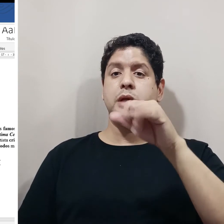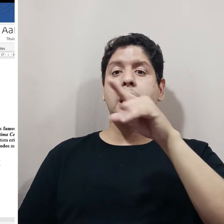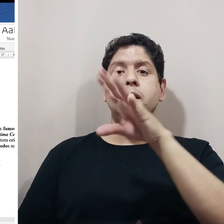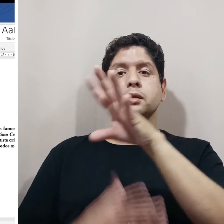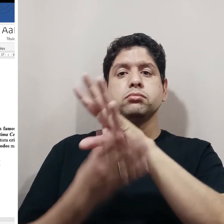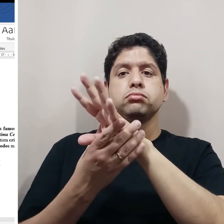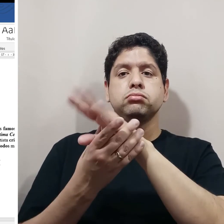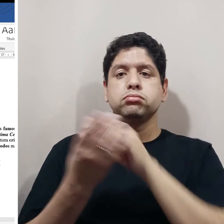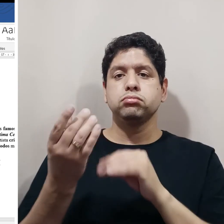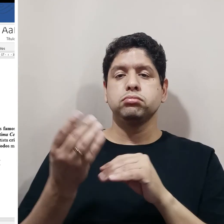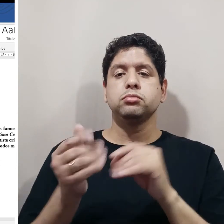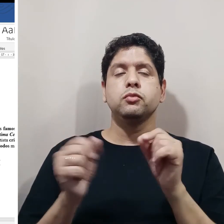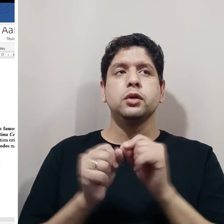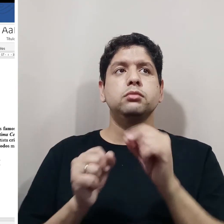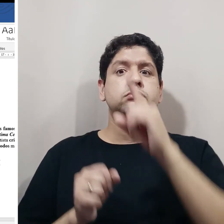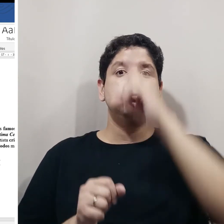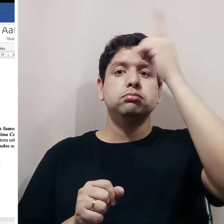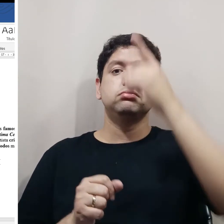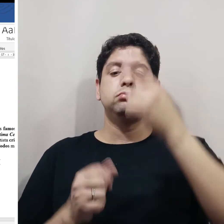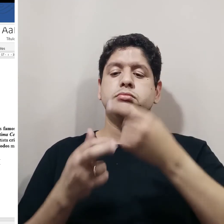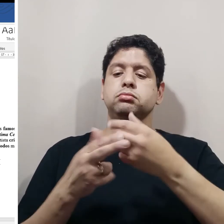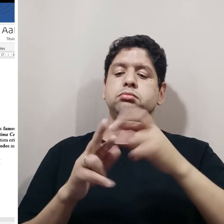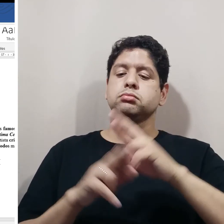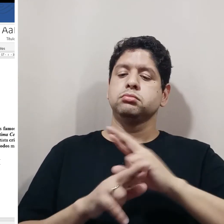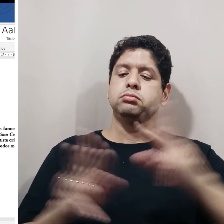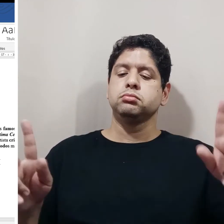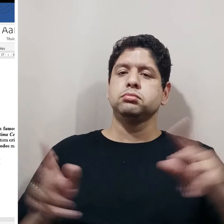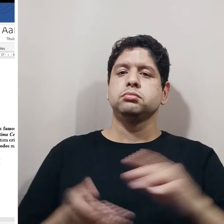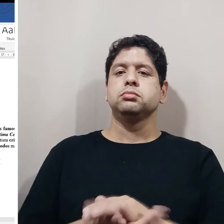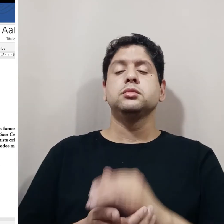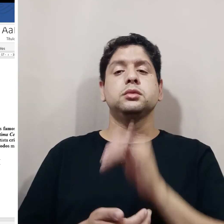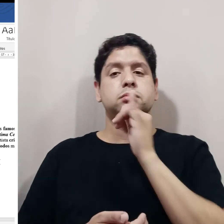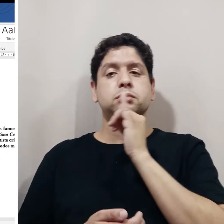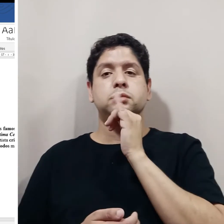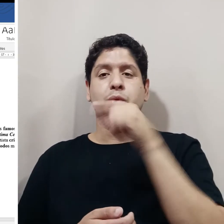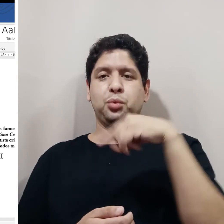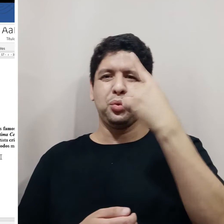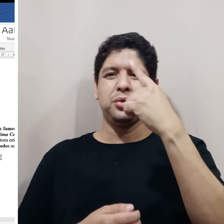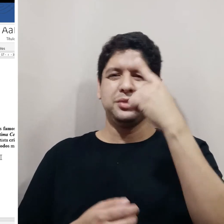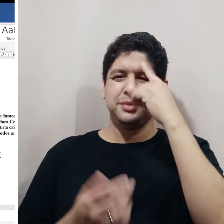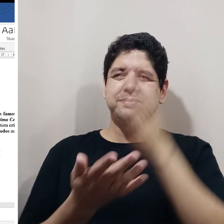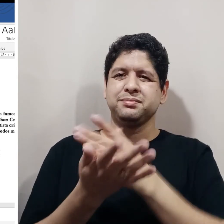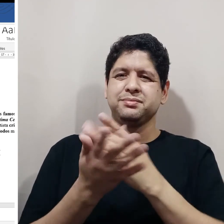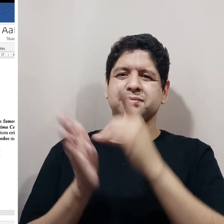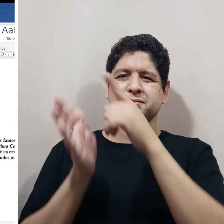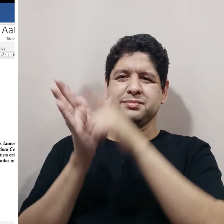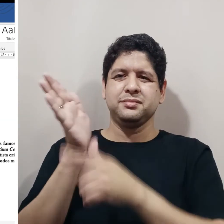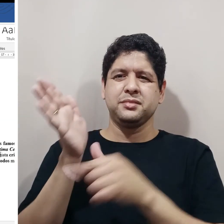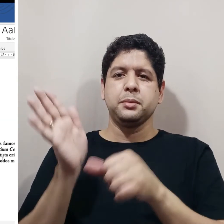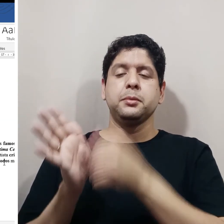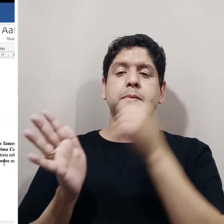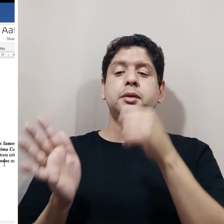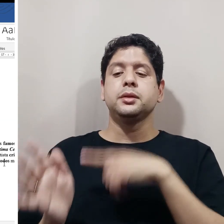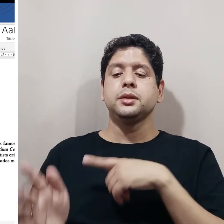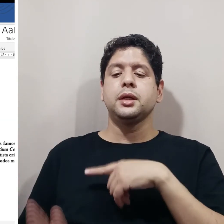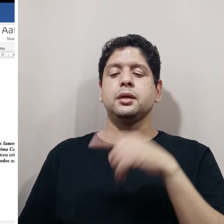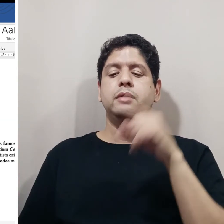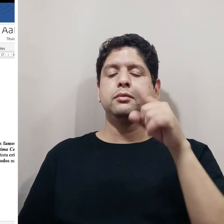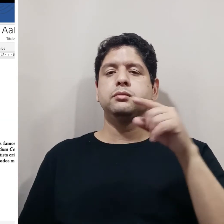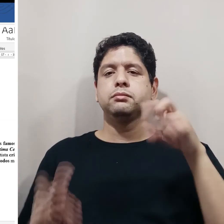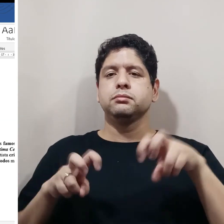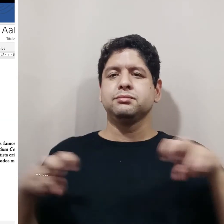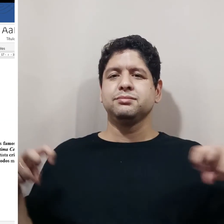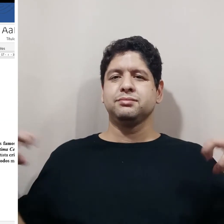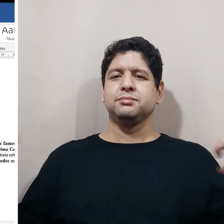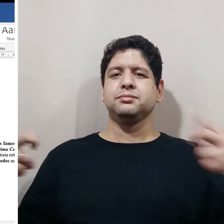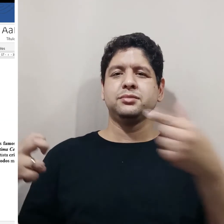apostila que vocês receberam, né, ou que vocês pegaram pela internet, que eu disponibilizei no Google Classroom, vocês viram